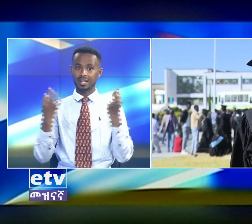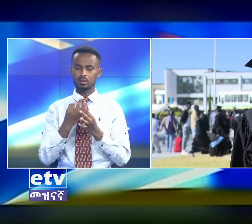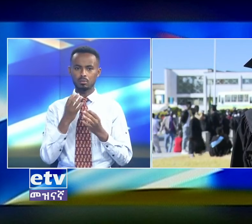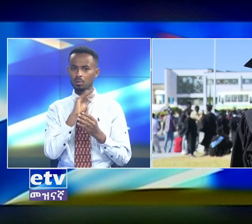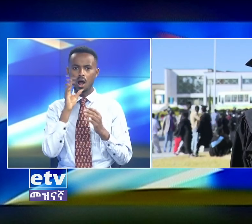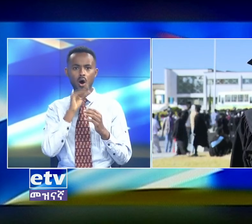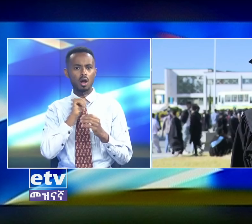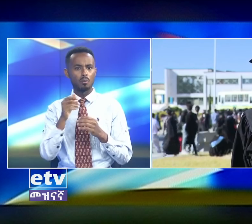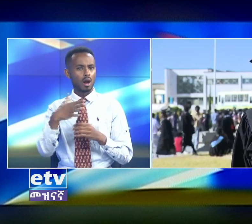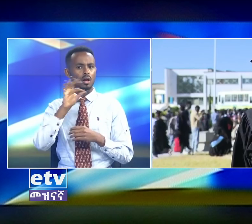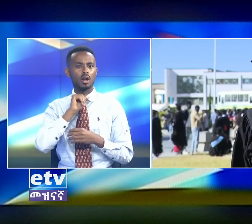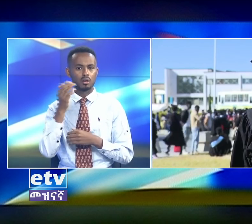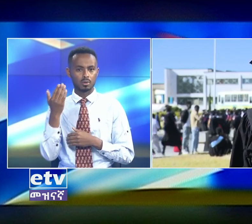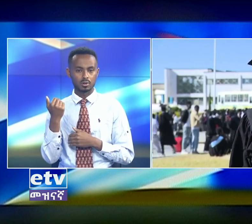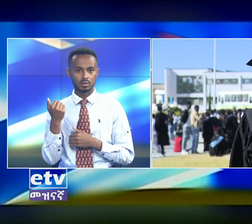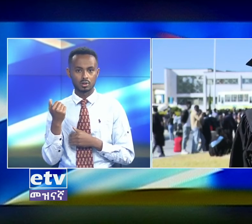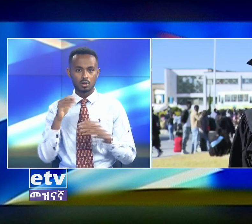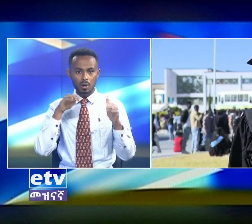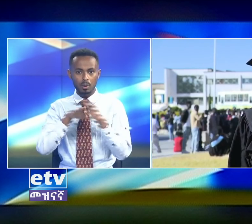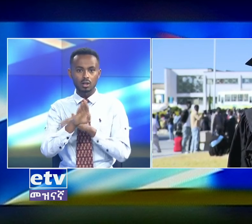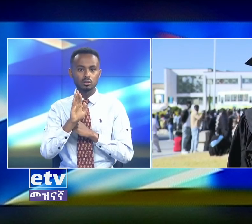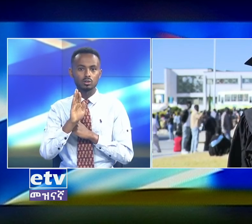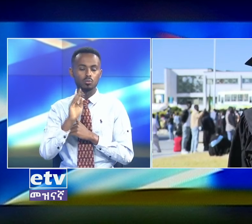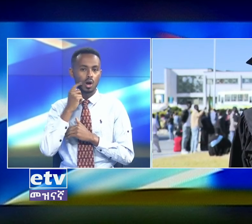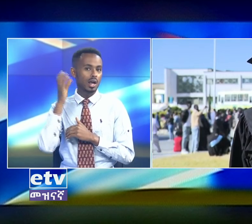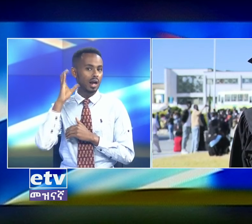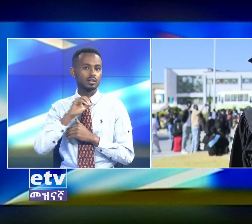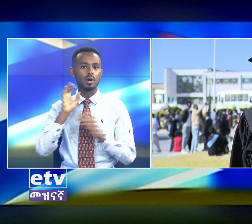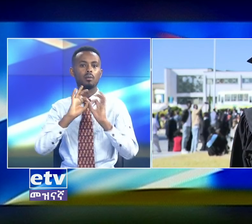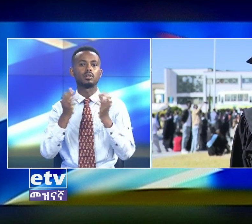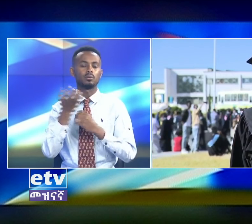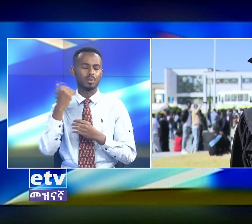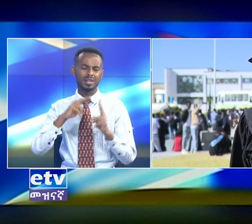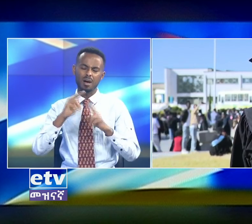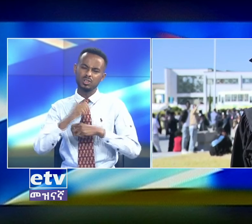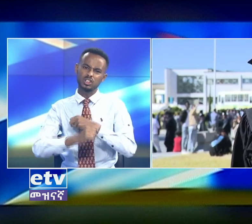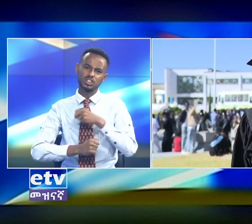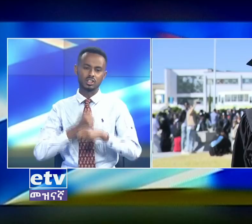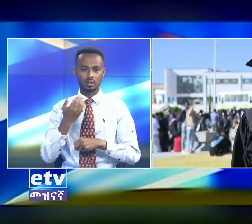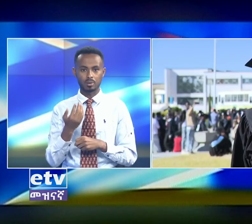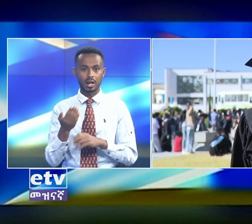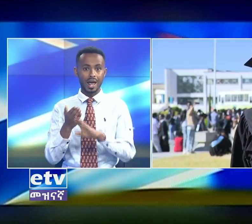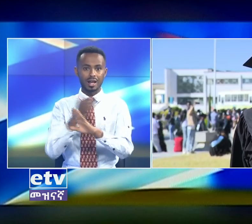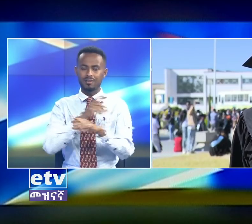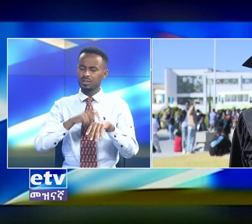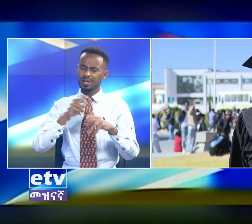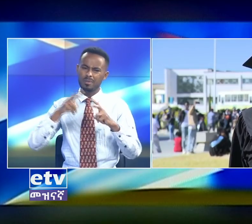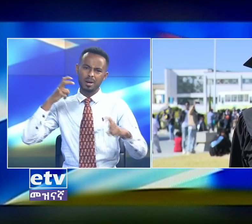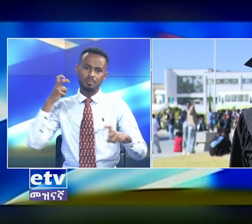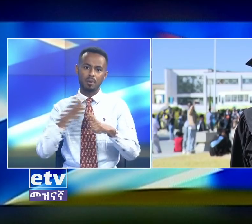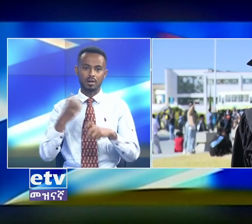አላወራንም አላገኘናቸውም ነበር። በለም መግባታችንንም ያልሰማ ቤተሰብ ነበርና በጣም ጭንቀት ነበር እና ያሳለፍነው ጊዜ በጣም ይከብድ